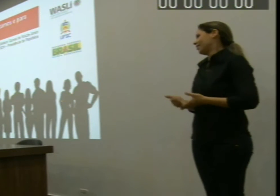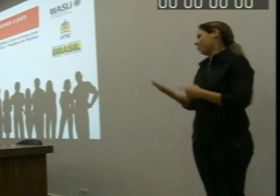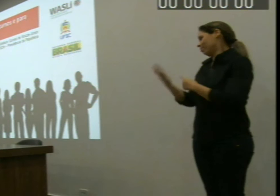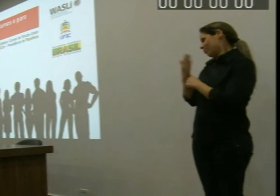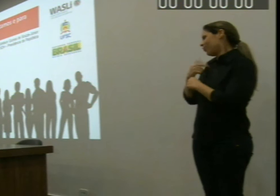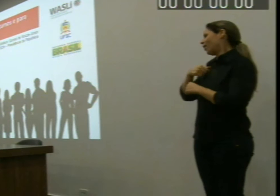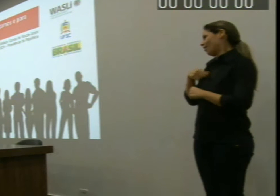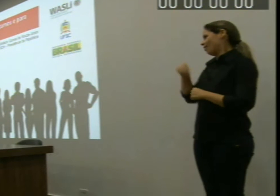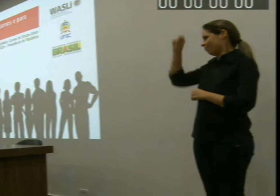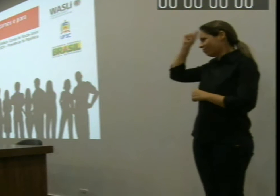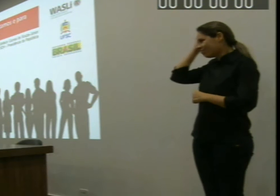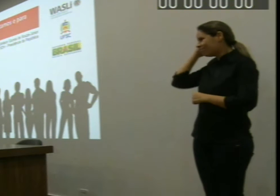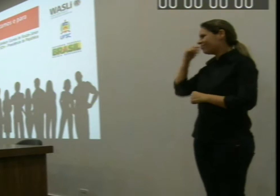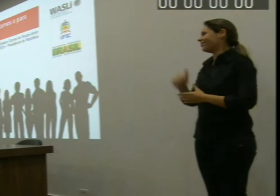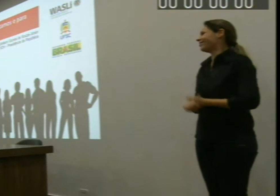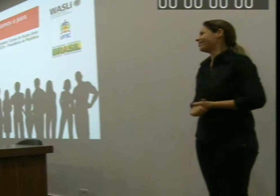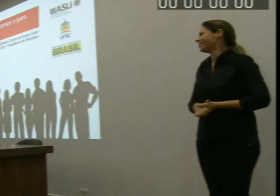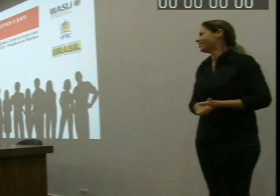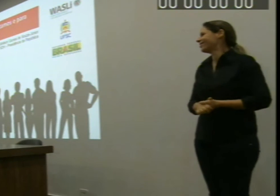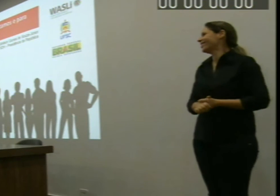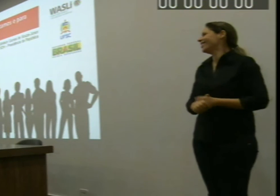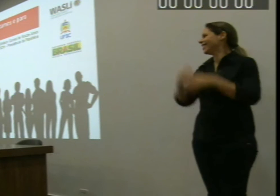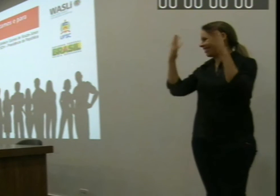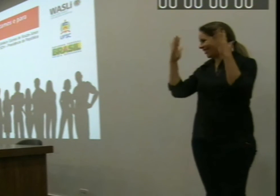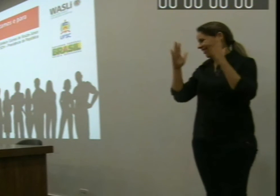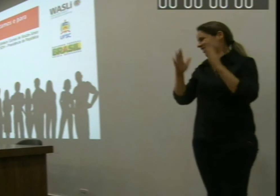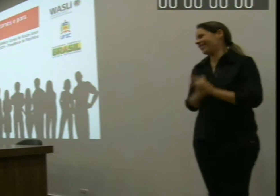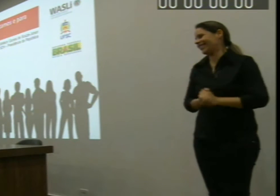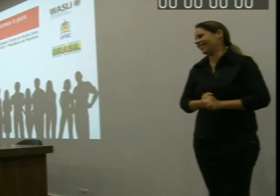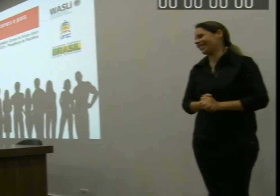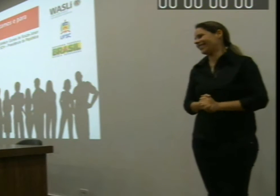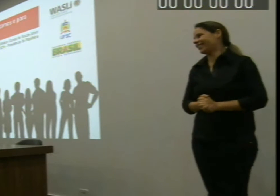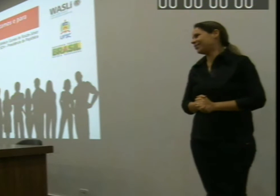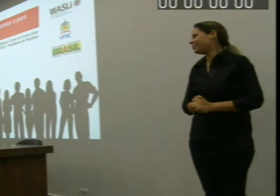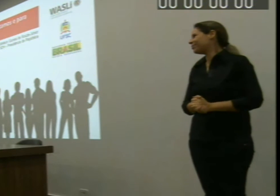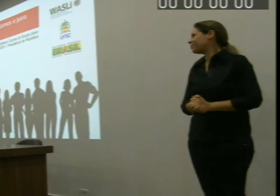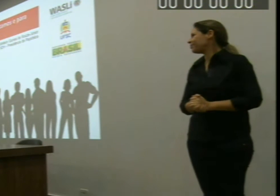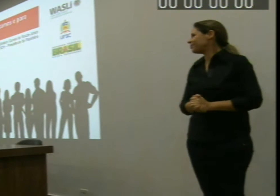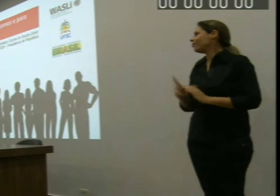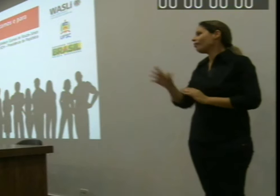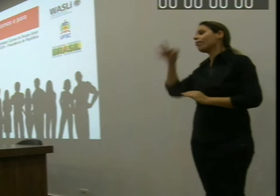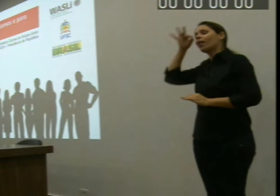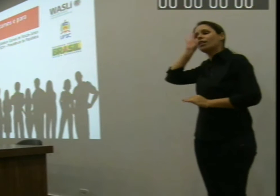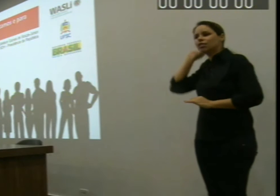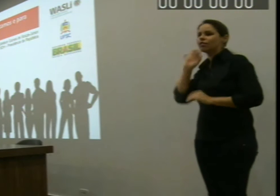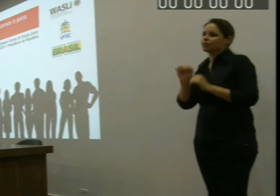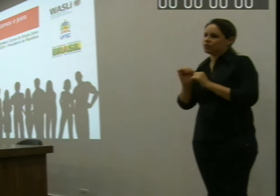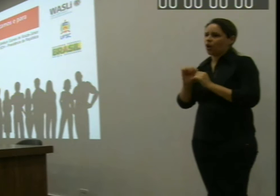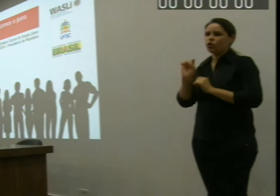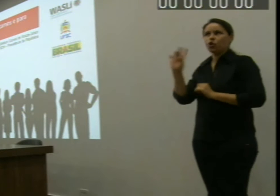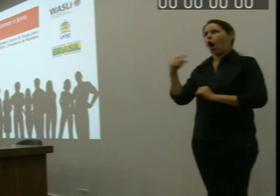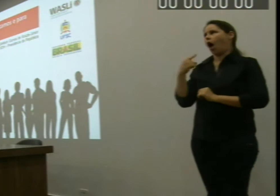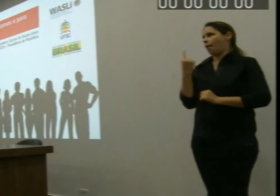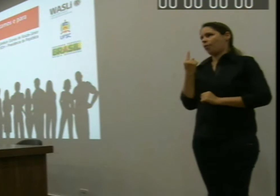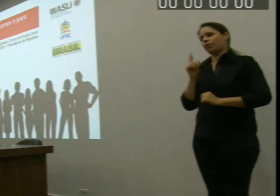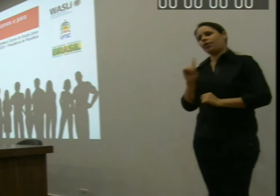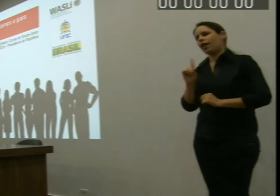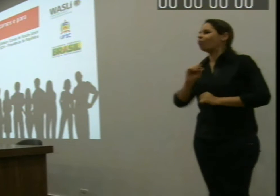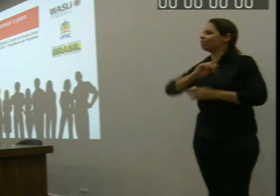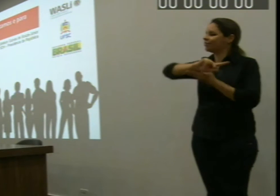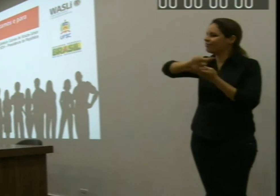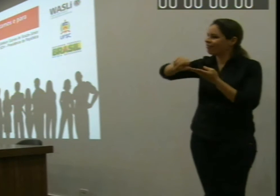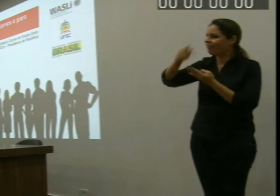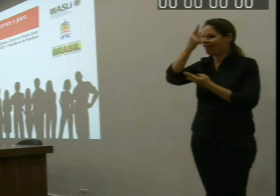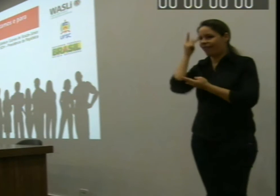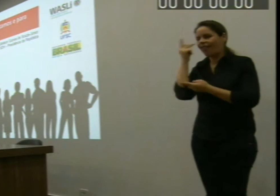então Obrigado eh a sheil já fez isso por muitos também né Eu não sou eu não sou ninguém